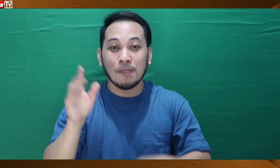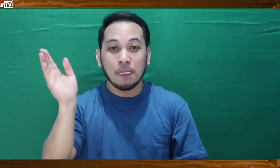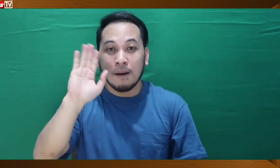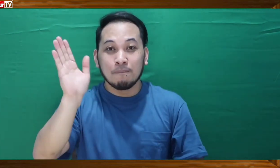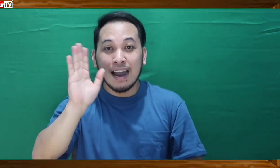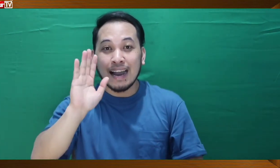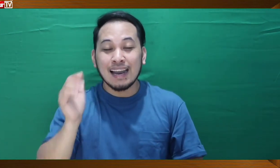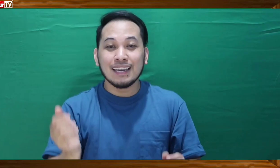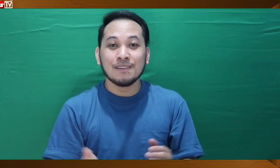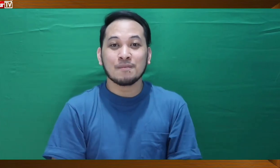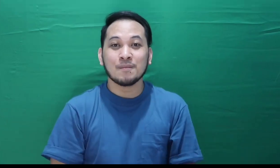Bye!